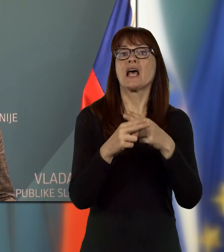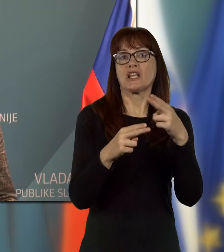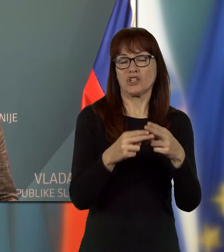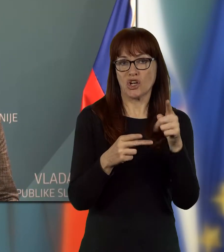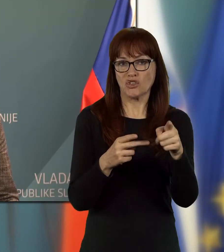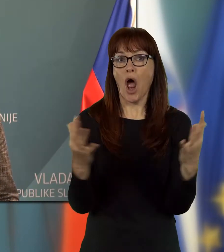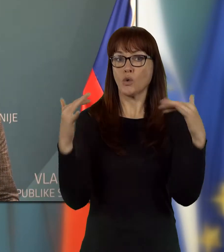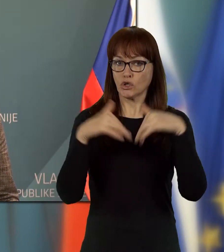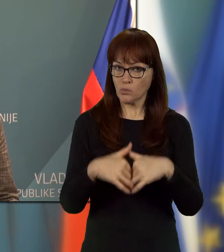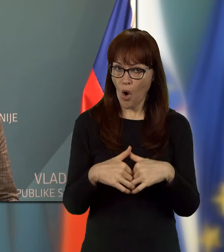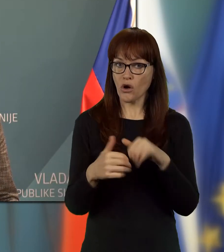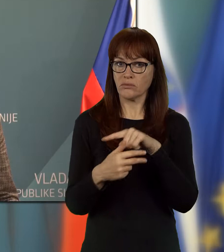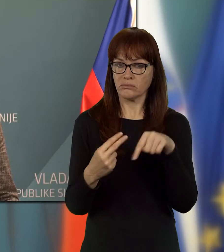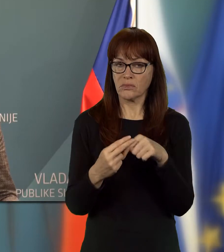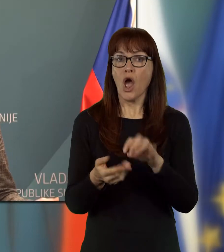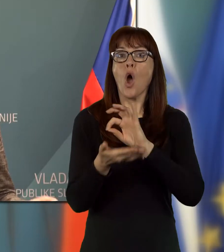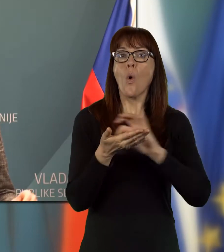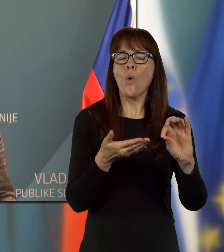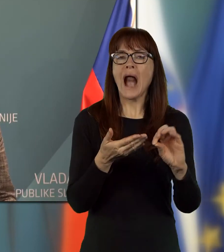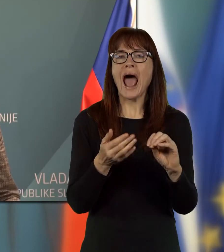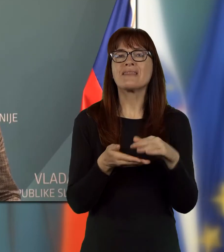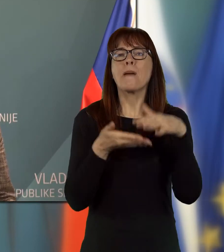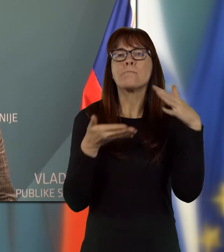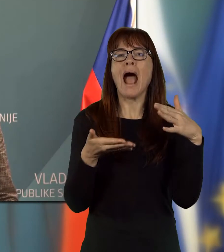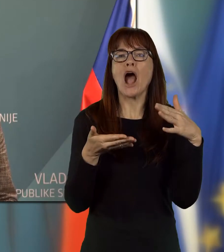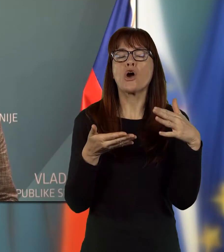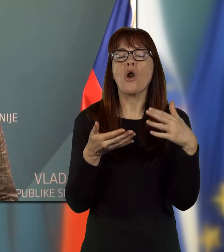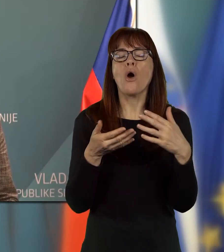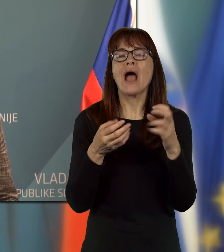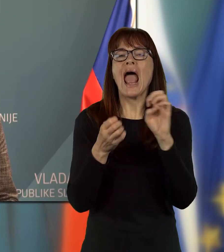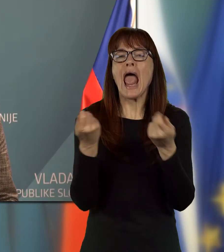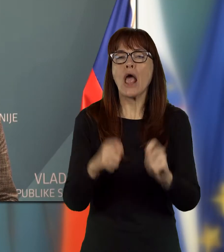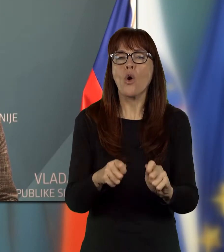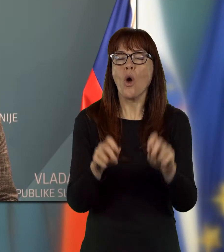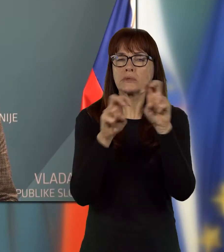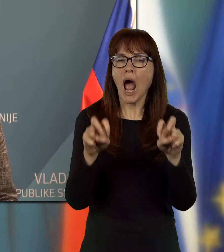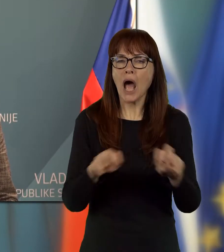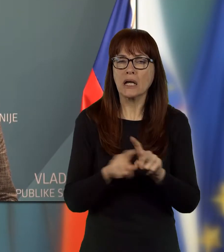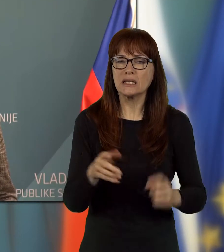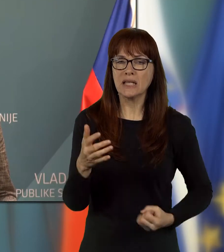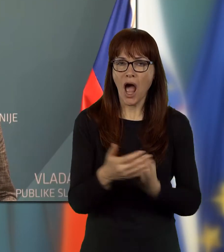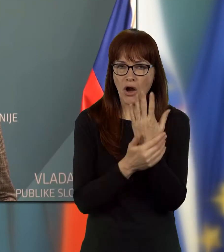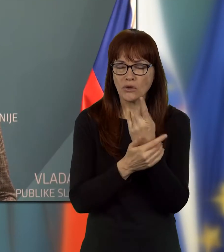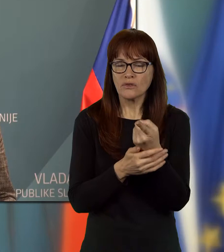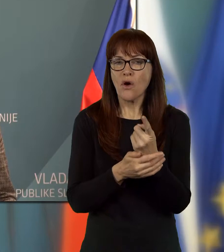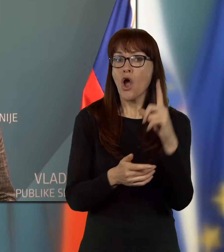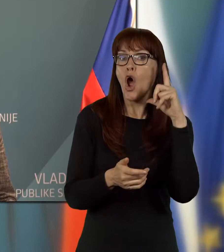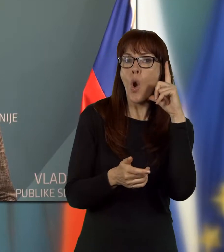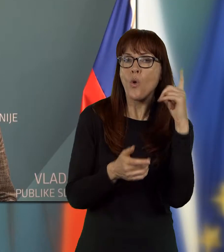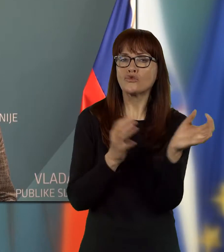pa Državnega zbora. Urad za makroekonomske analize in razvoj ostaja